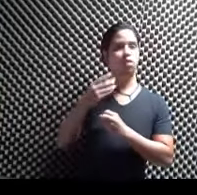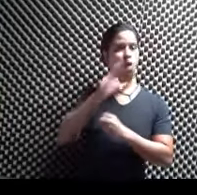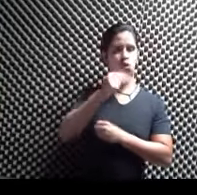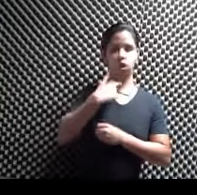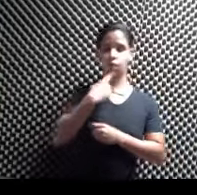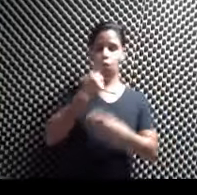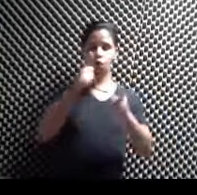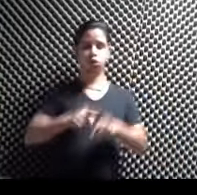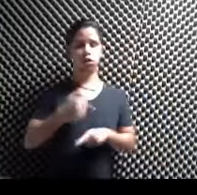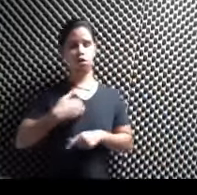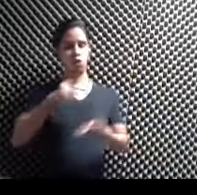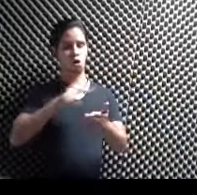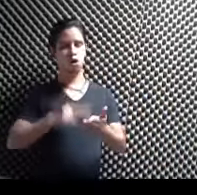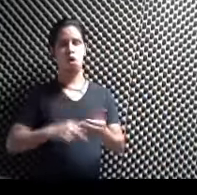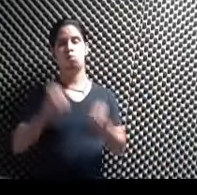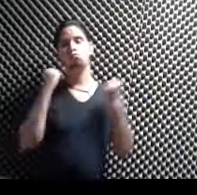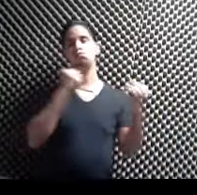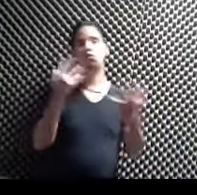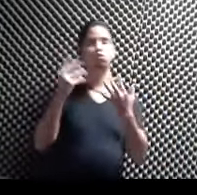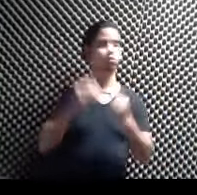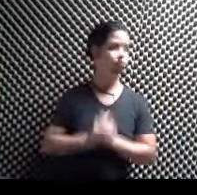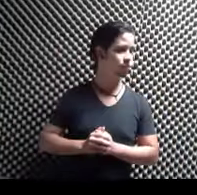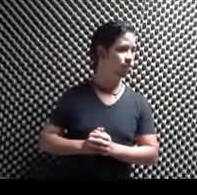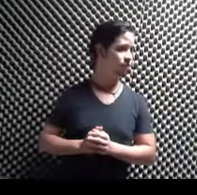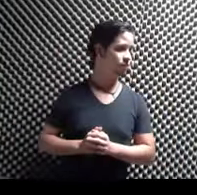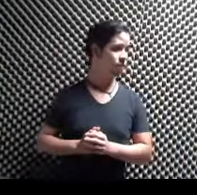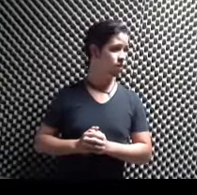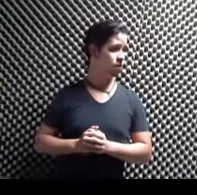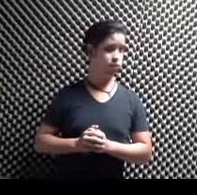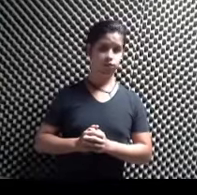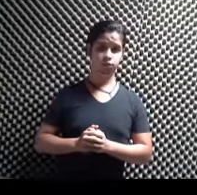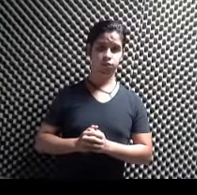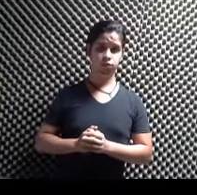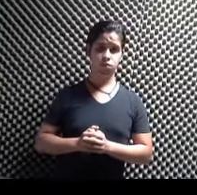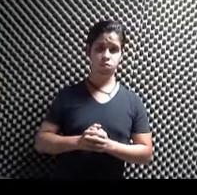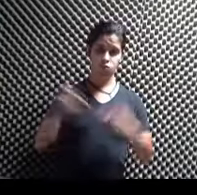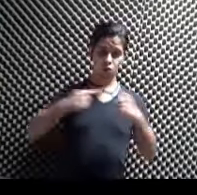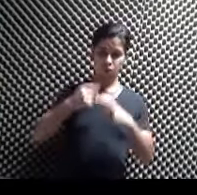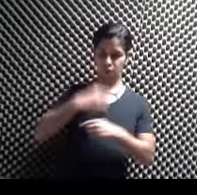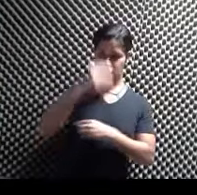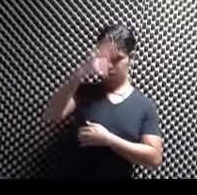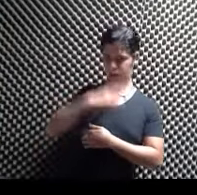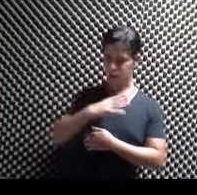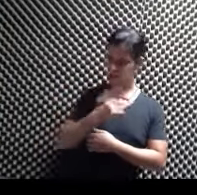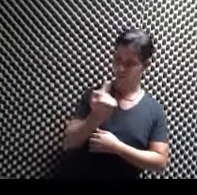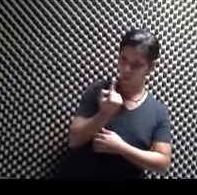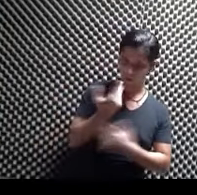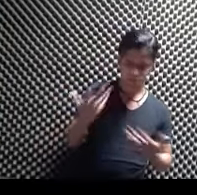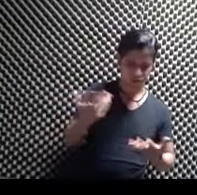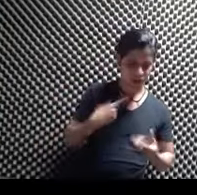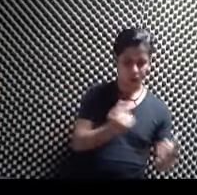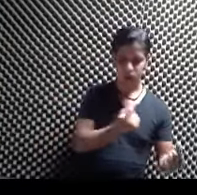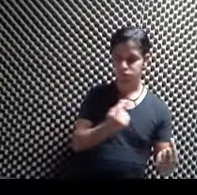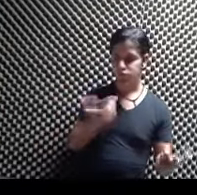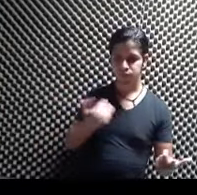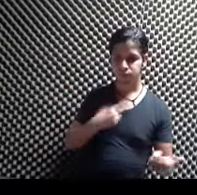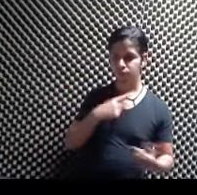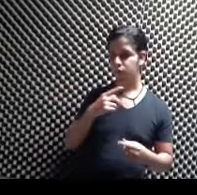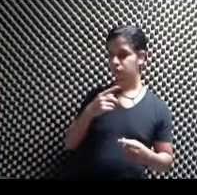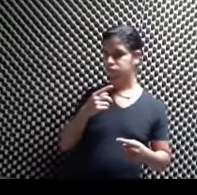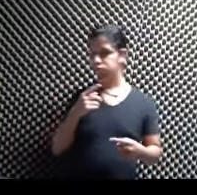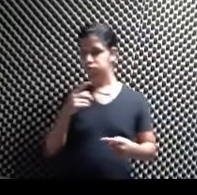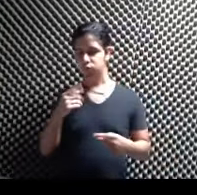¿no? No, yo leo mucho. Sí, hay sí, otra de cuando ya el hombre está solo, hay otra de que identifica los